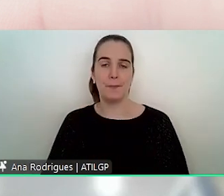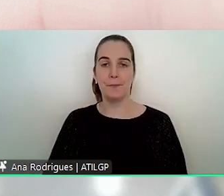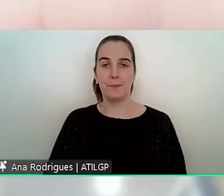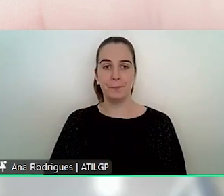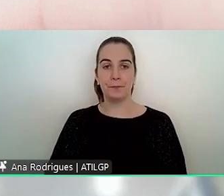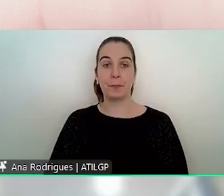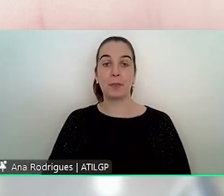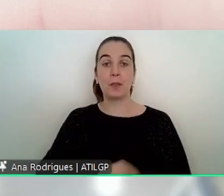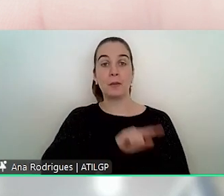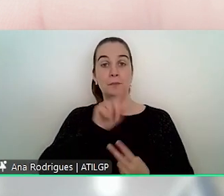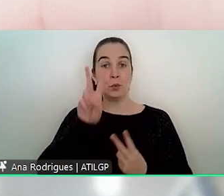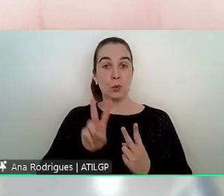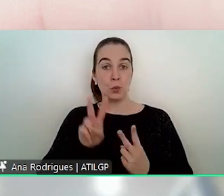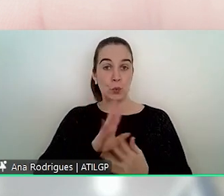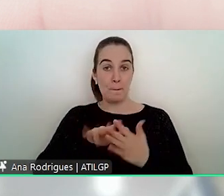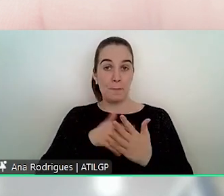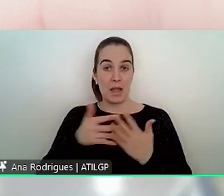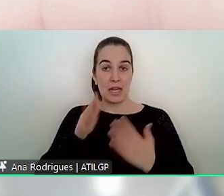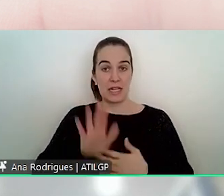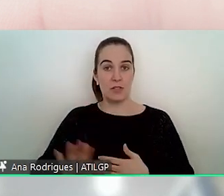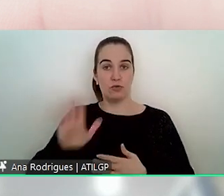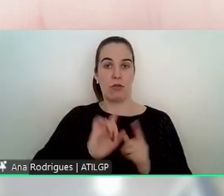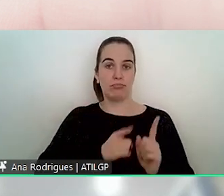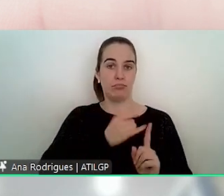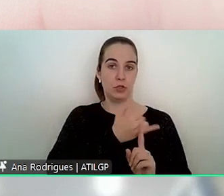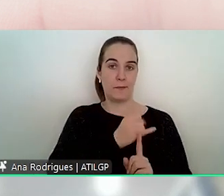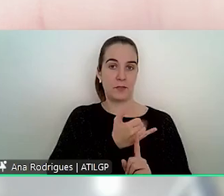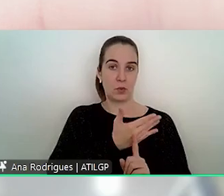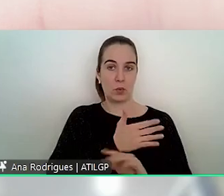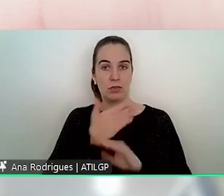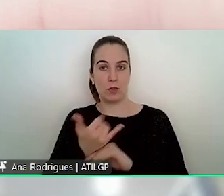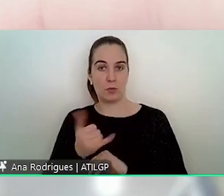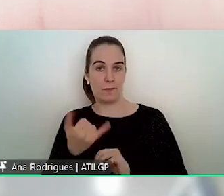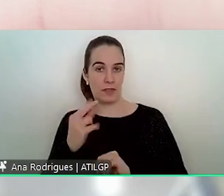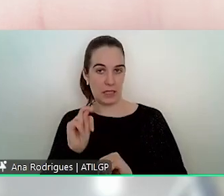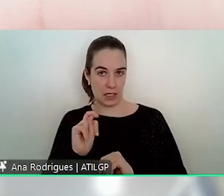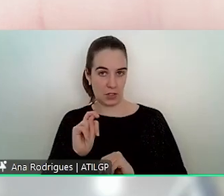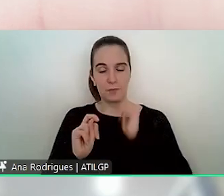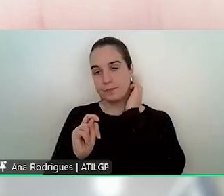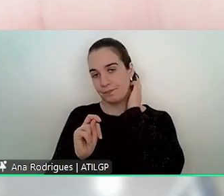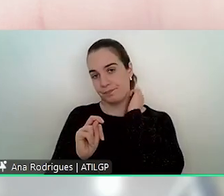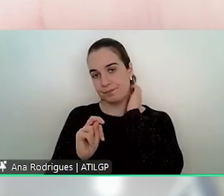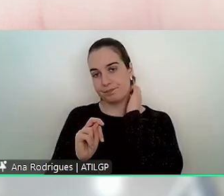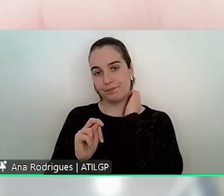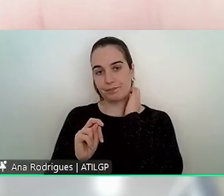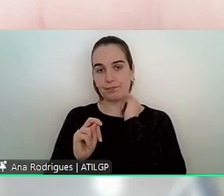Depois, no segundo plano de ação nacional, eu diria que, como